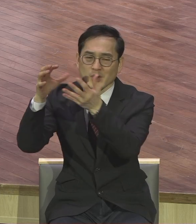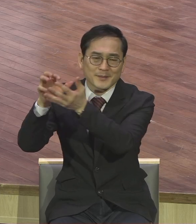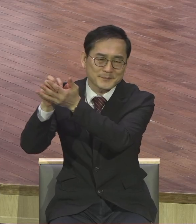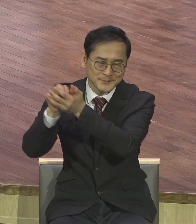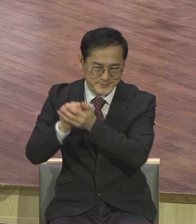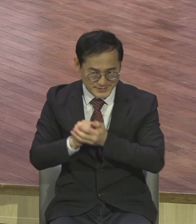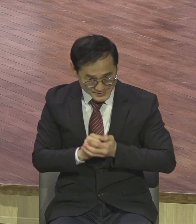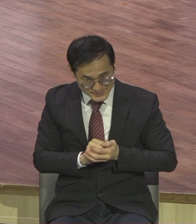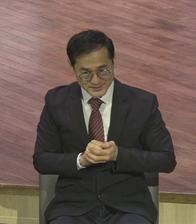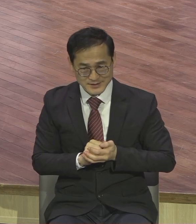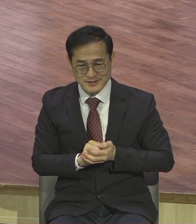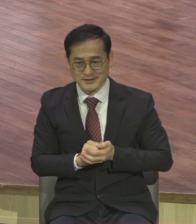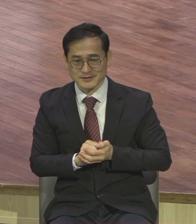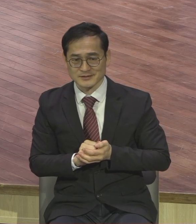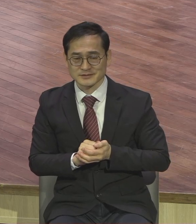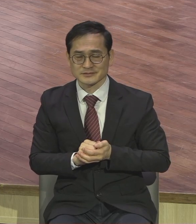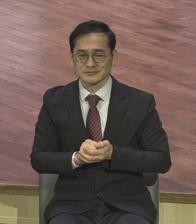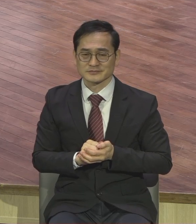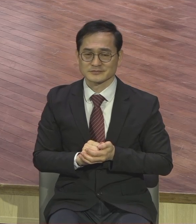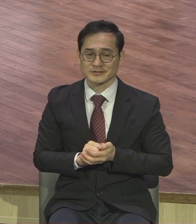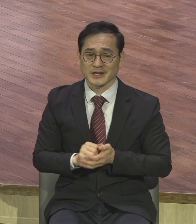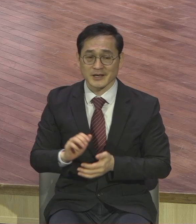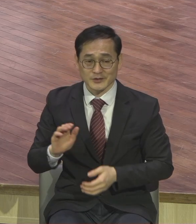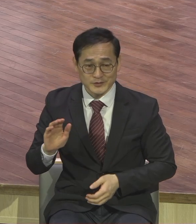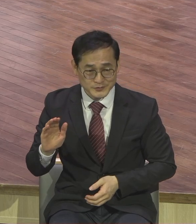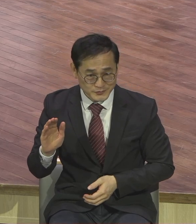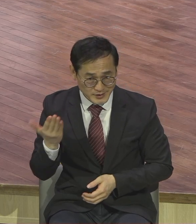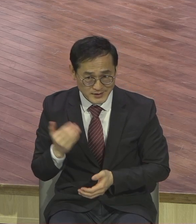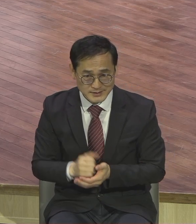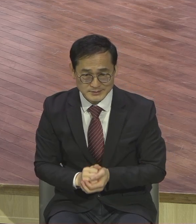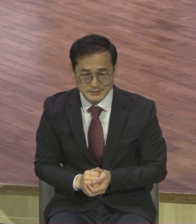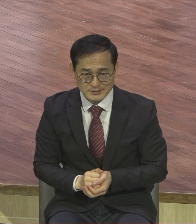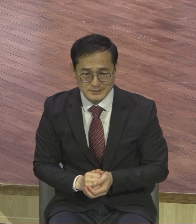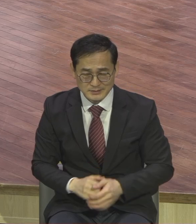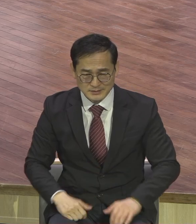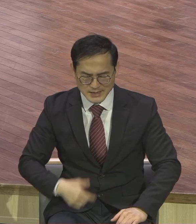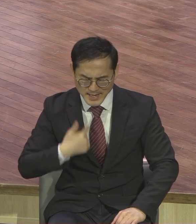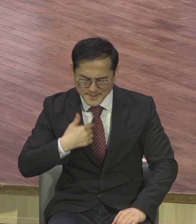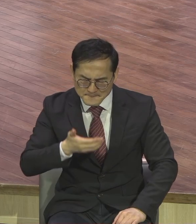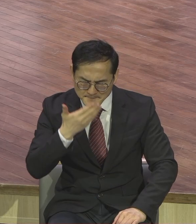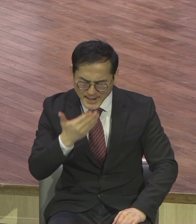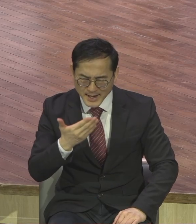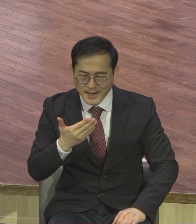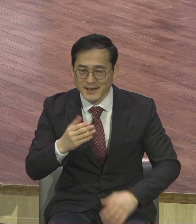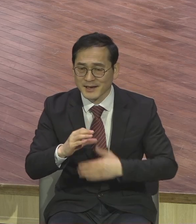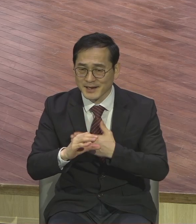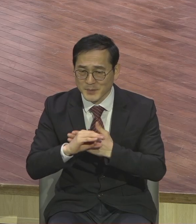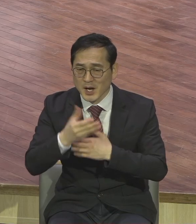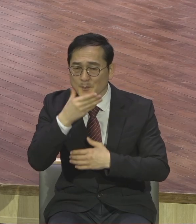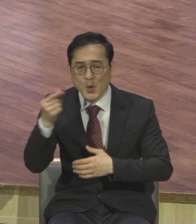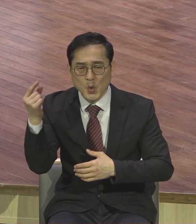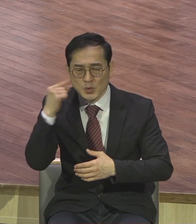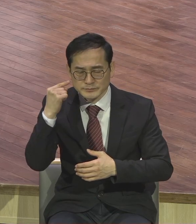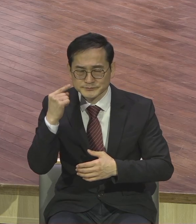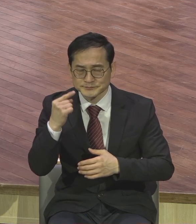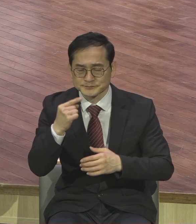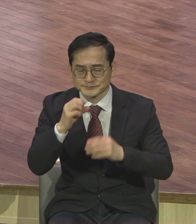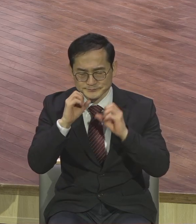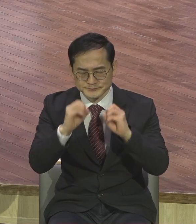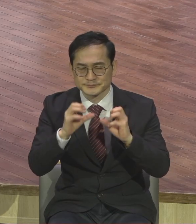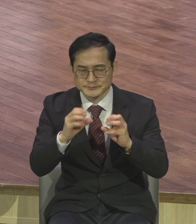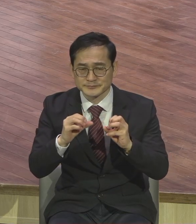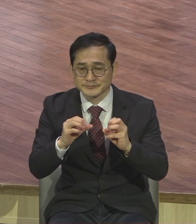영적 방향이 이 두 가지예요. 영계 모든 성도들 할 수 있는 대로 복음을 증거하면서